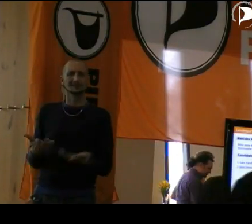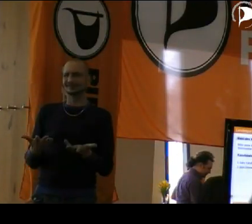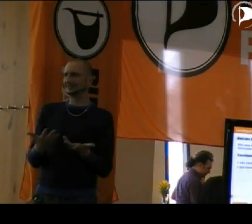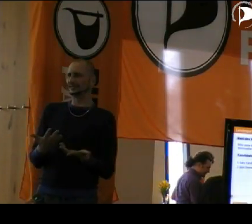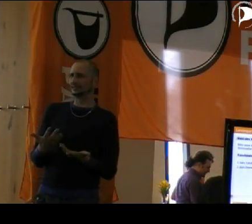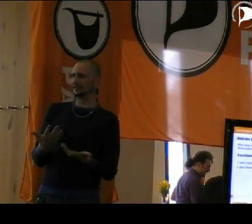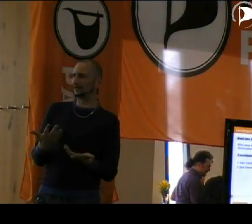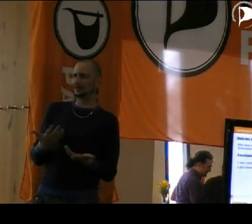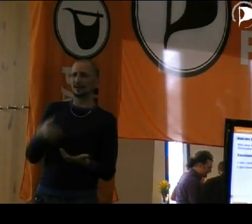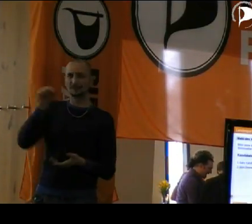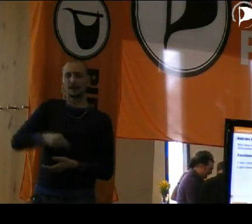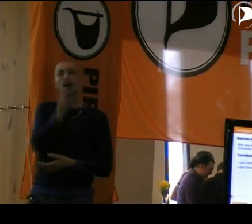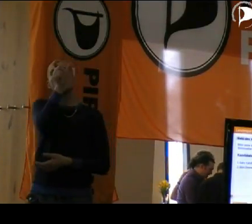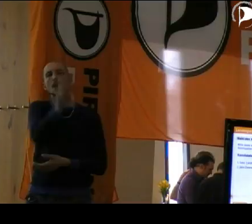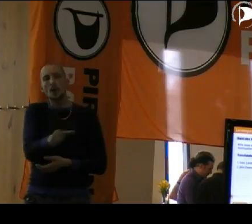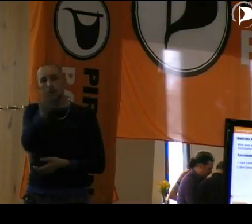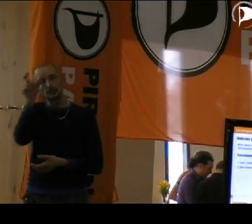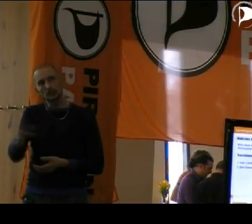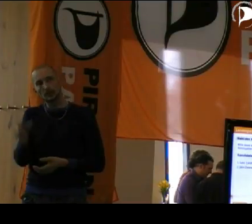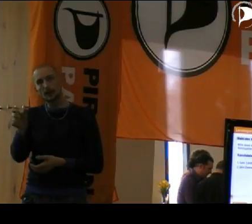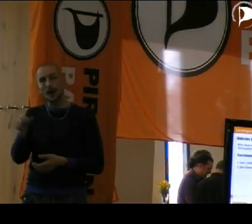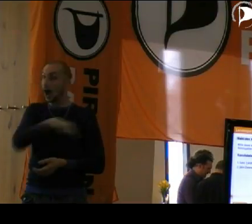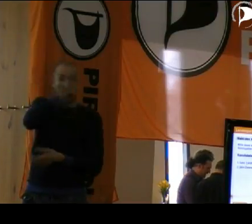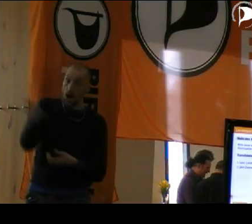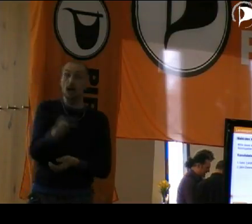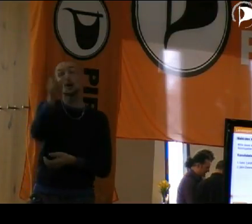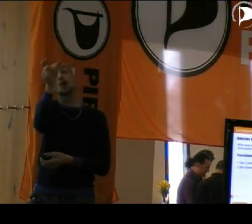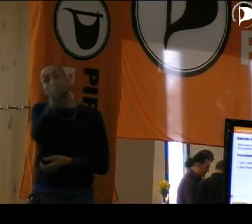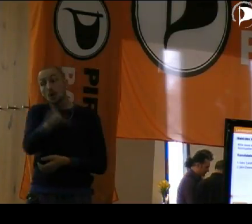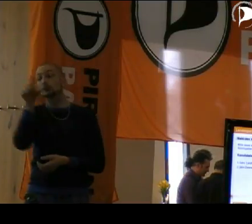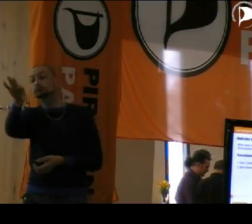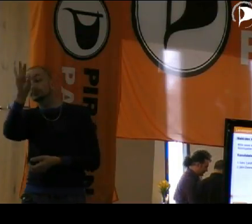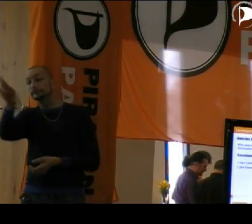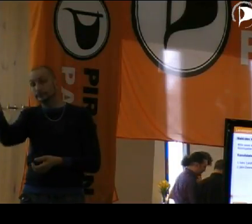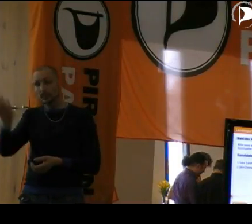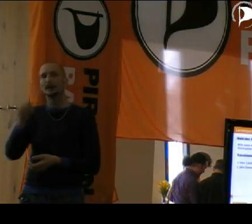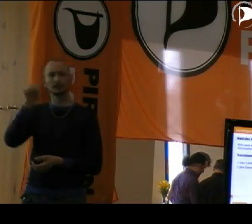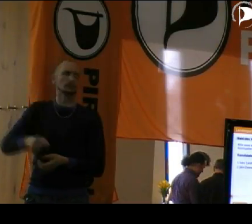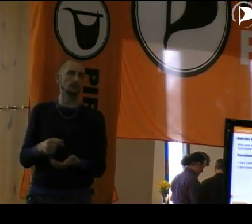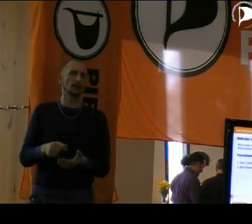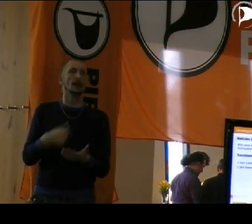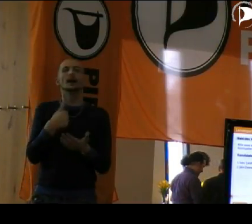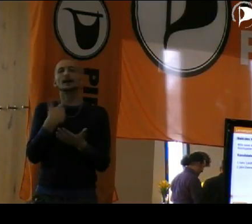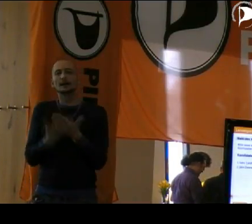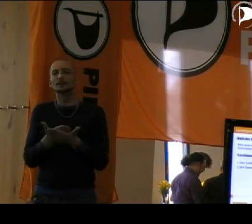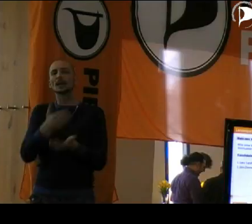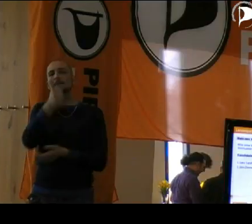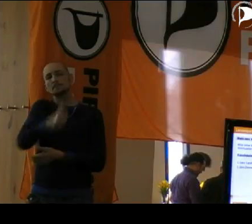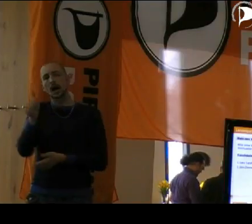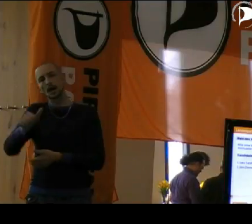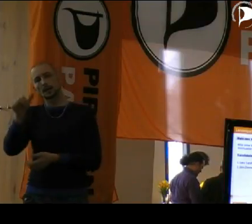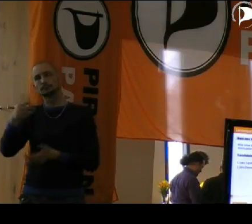mit 14 leute meine ich das was ich wahrnehme wir sind einige dutzend diese